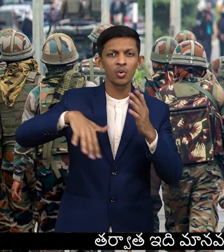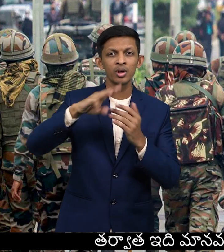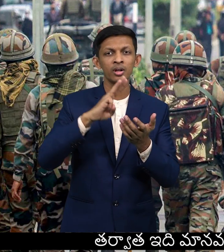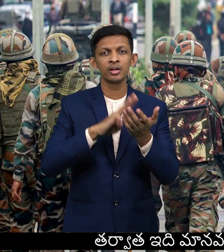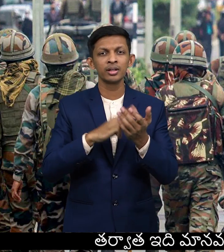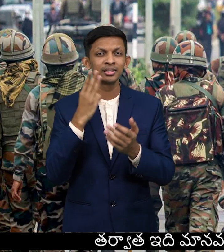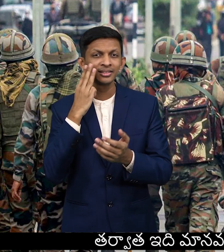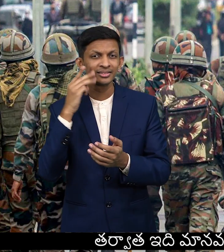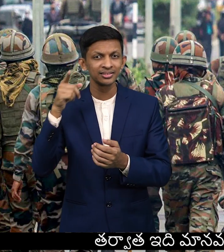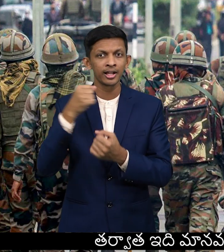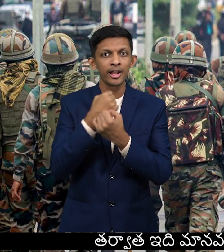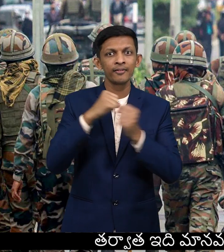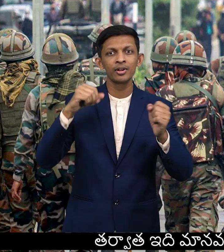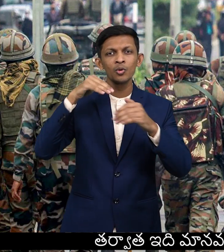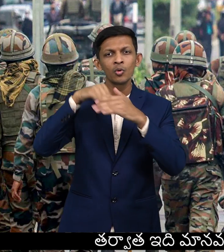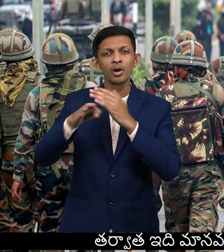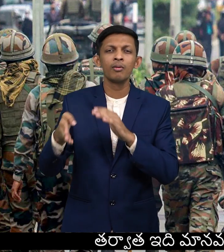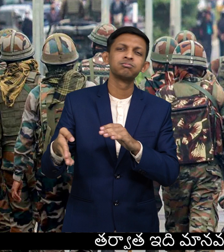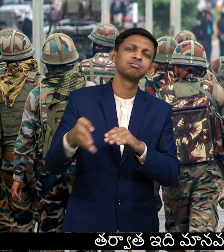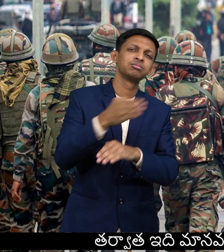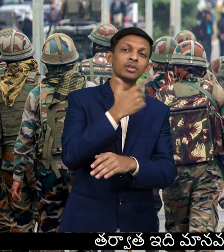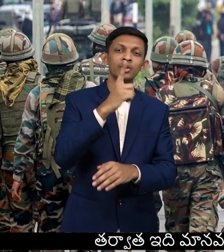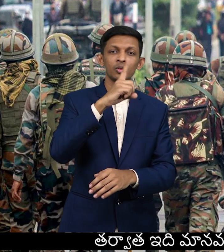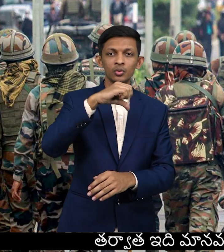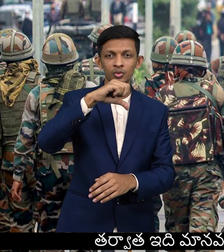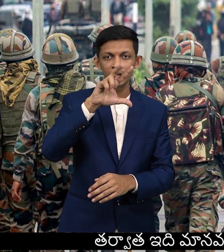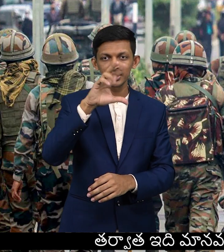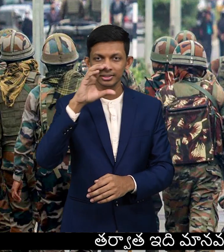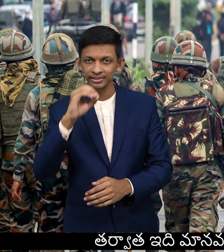తరువాత ఇది మానవ హక్కుల కోసం ఒక ఉద్యమంగా మారింది.